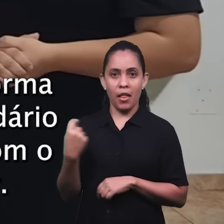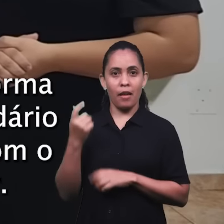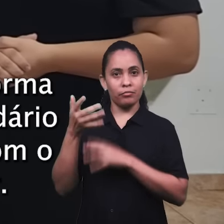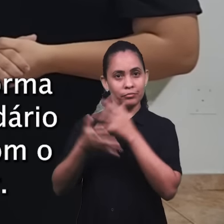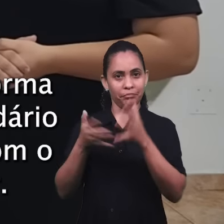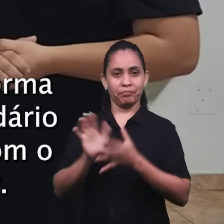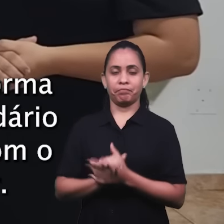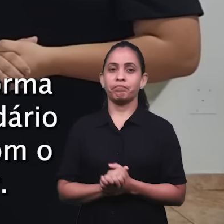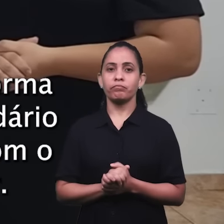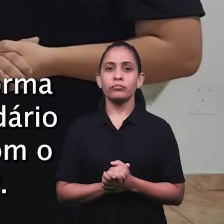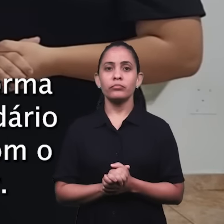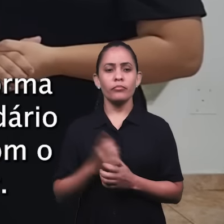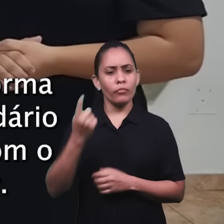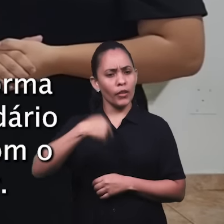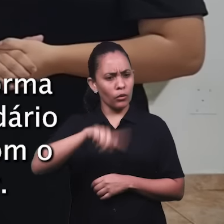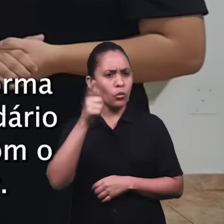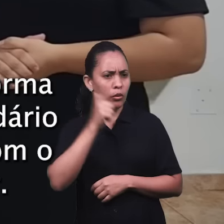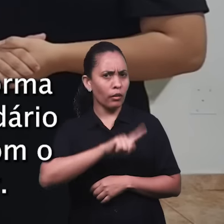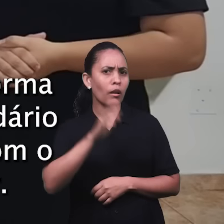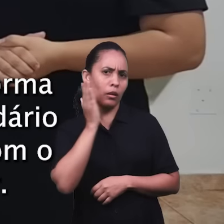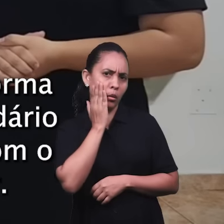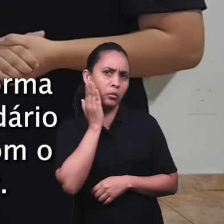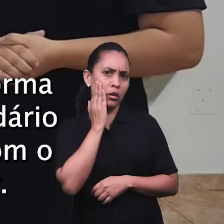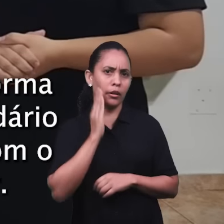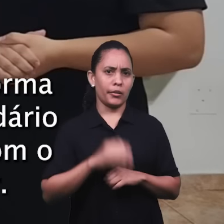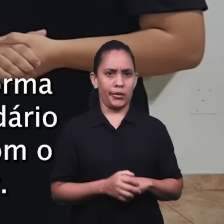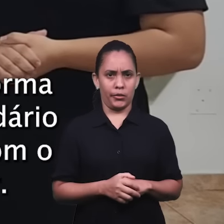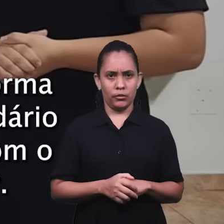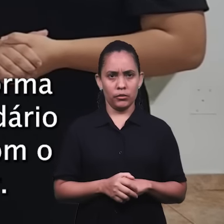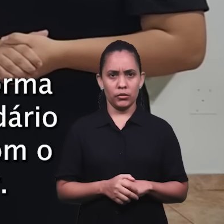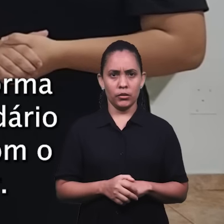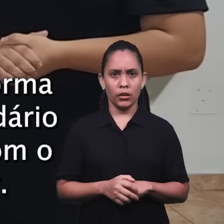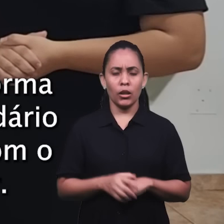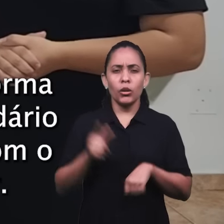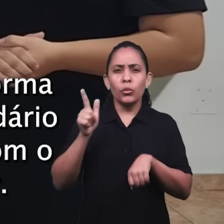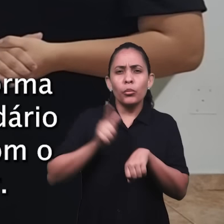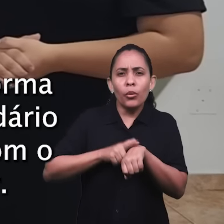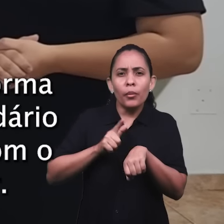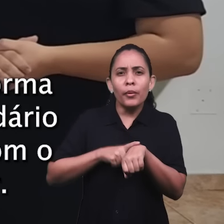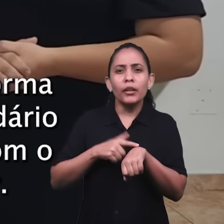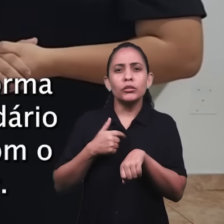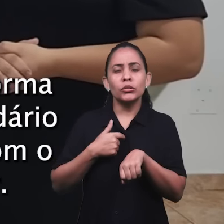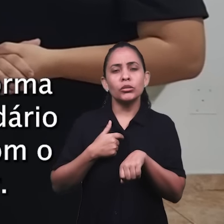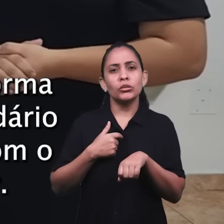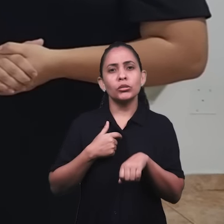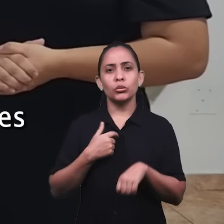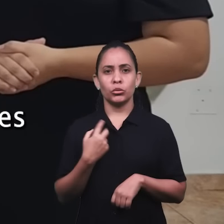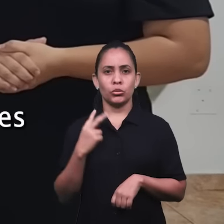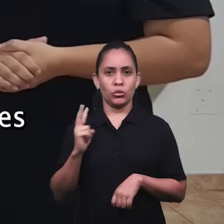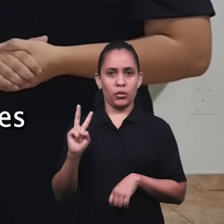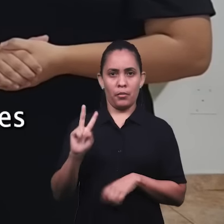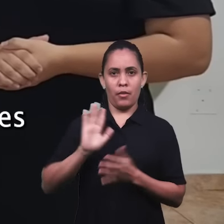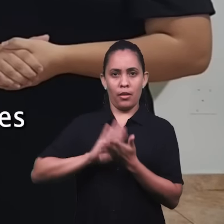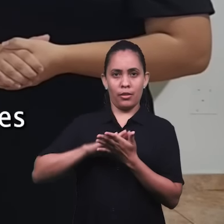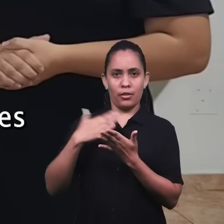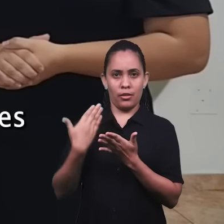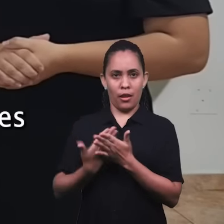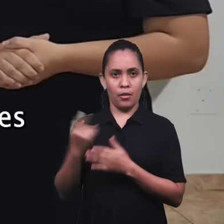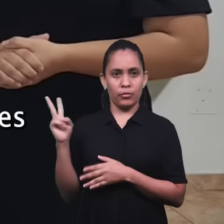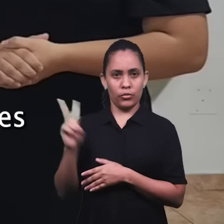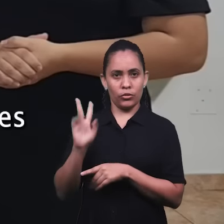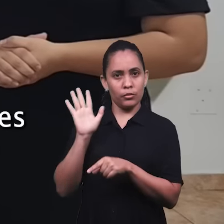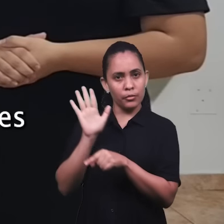niña. Ahí yo empecé a hablar con él, con el abecedario, y me pudo entender. En ese momento llegaron